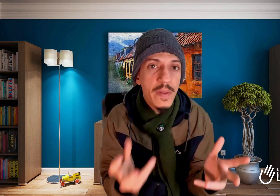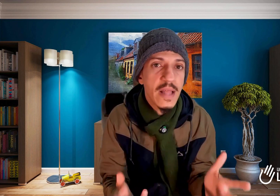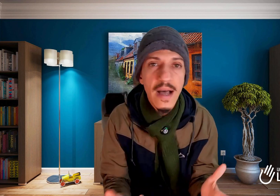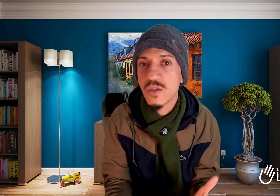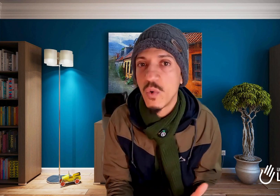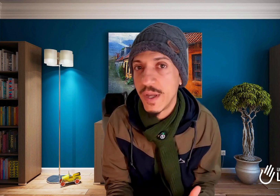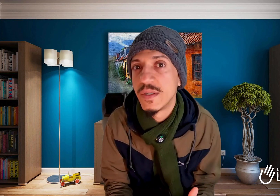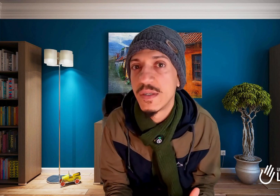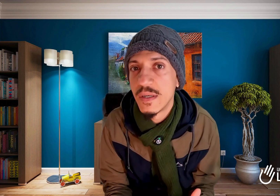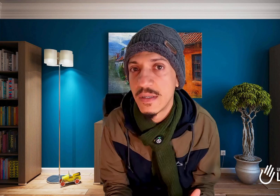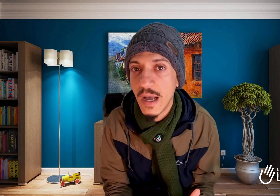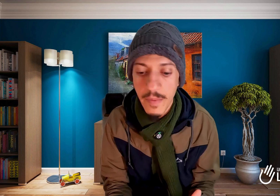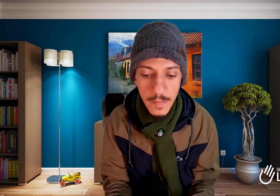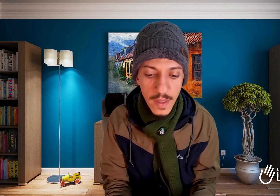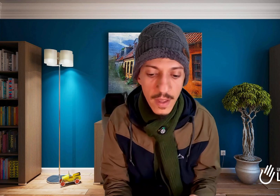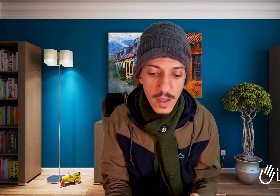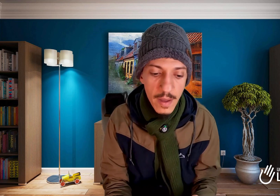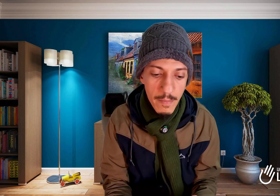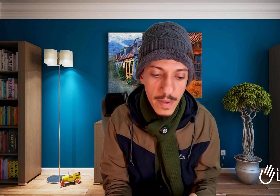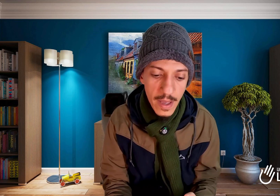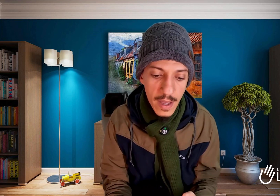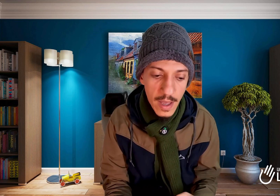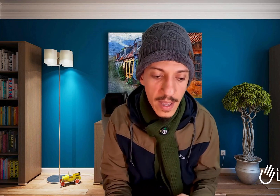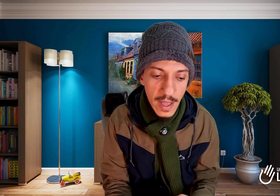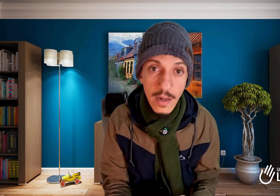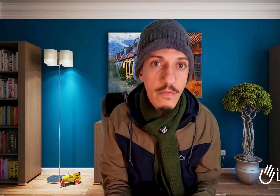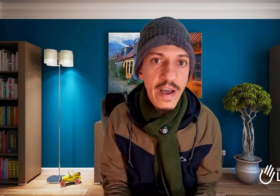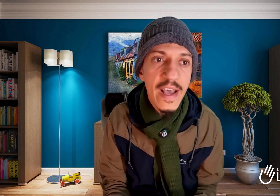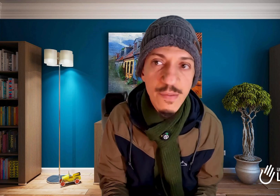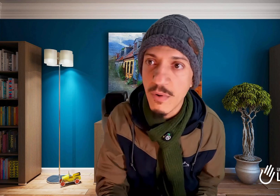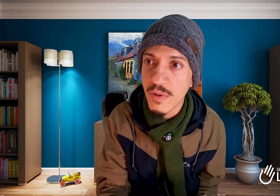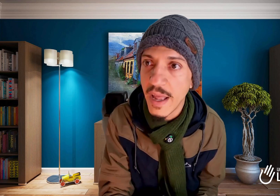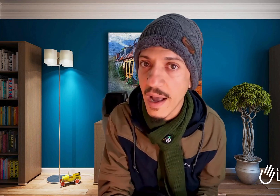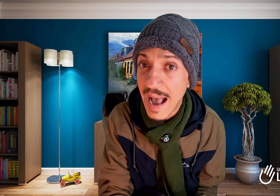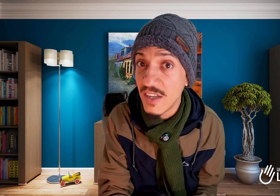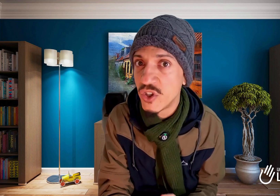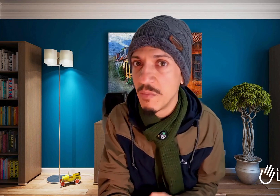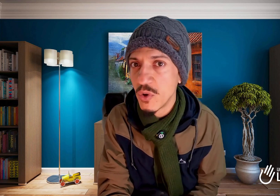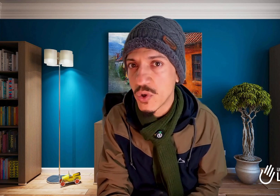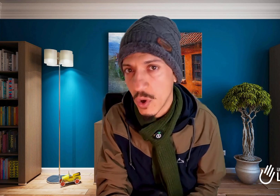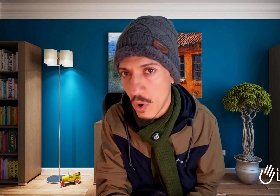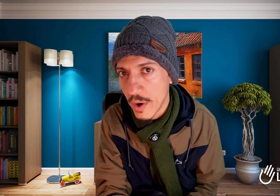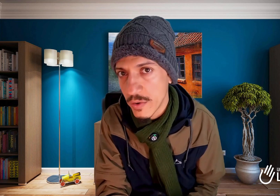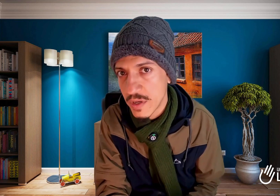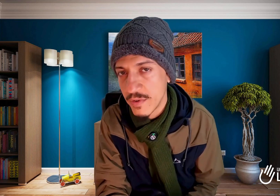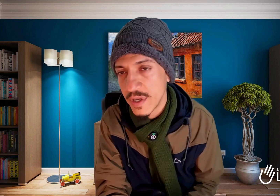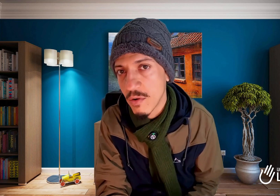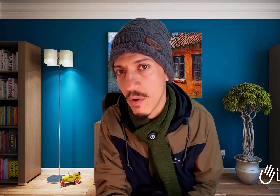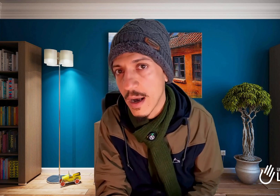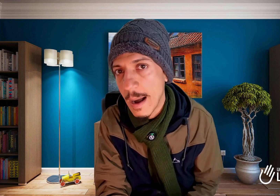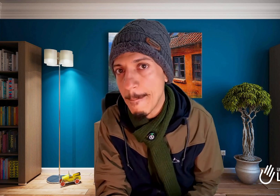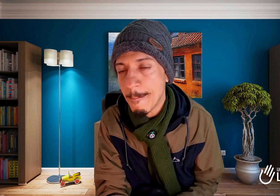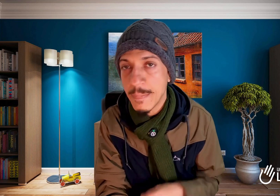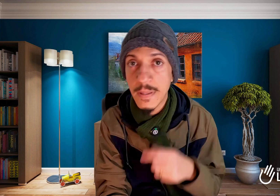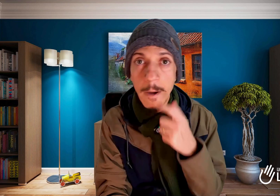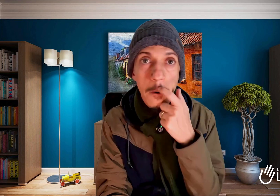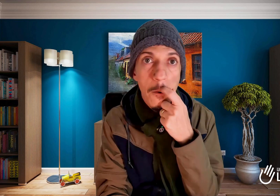as coisas, sabe? Ele não vai responder a estímulos sonoros que você colocar. Então,